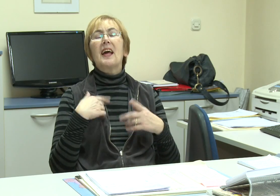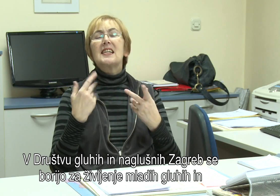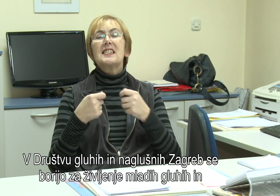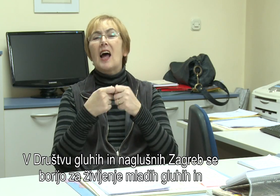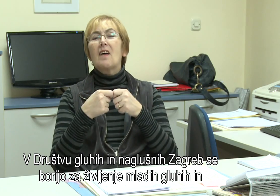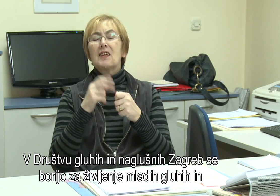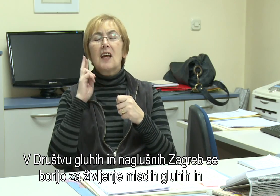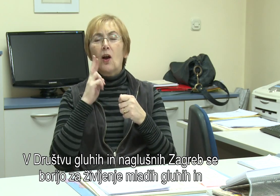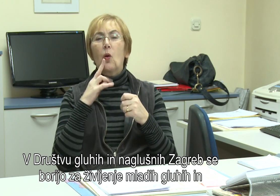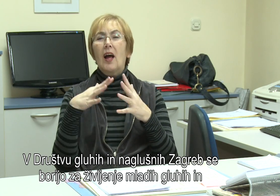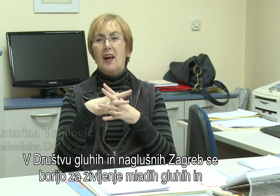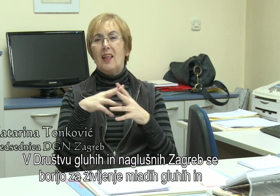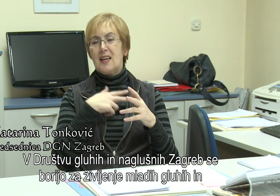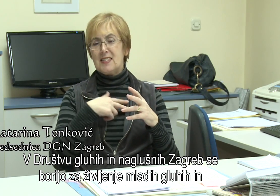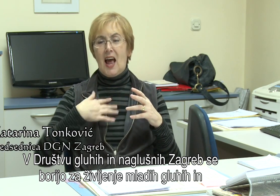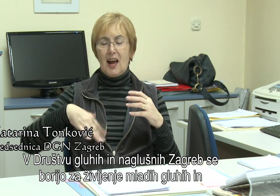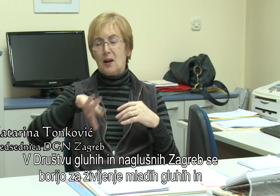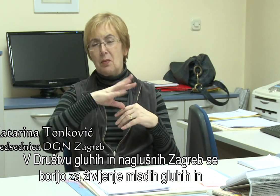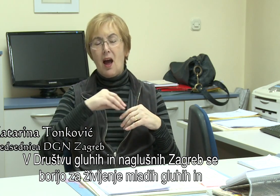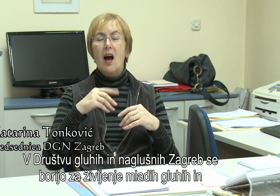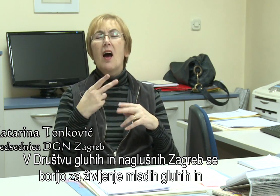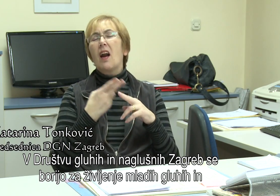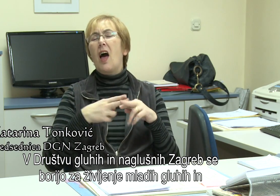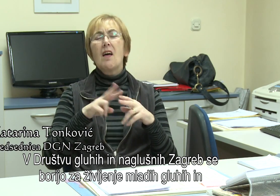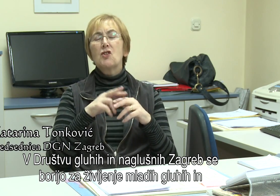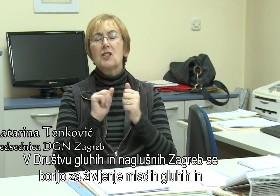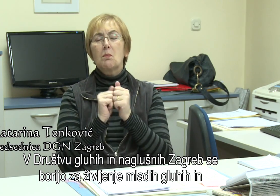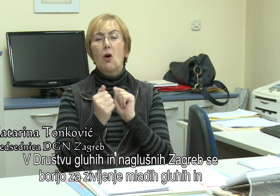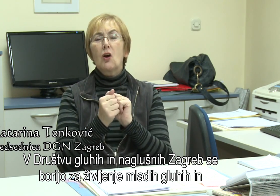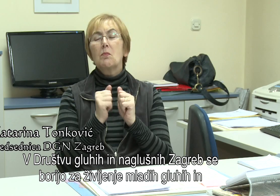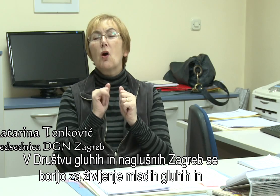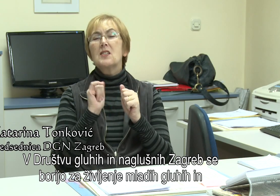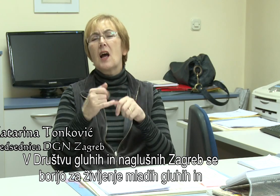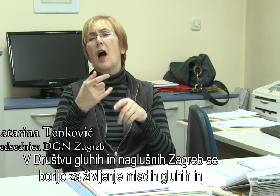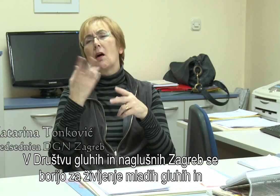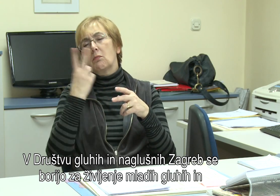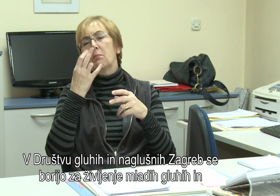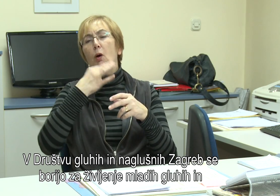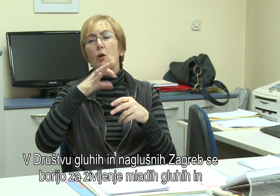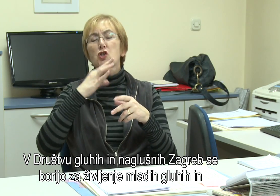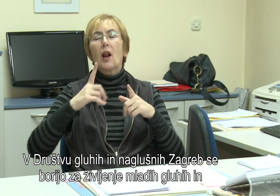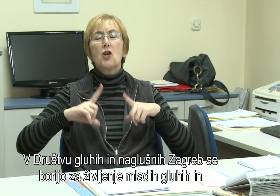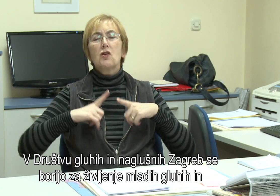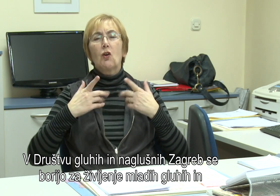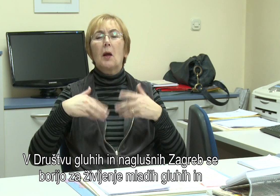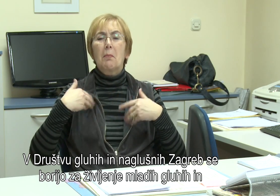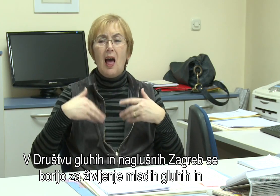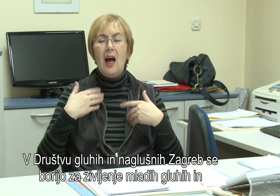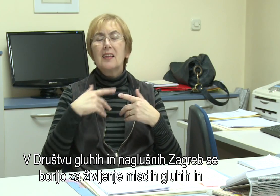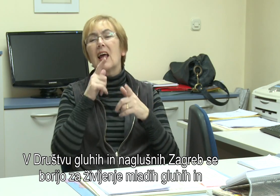Mi Saveza gluhih grada Zagreba najviše se borimo za poboljšanje života mlade